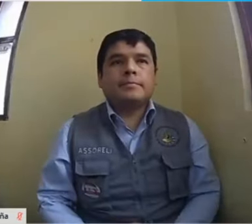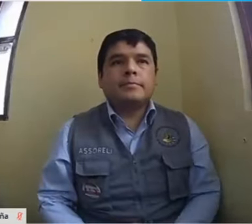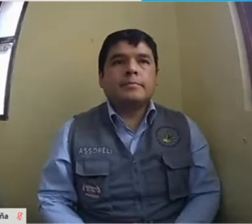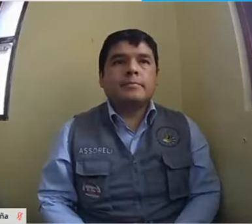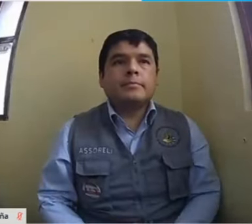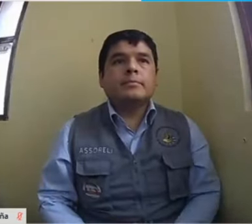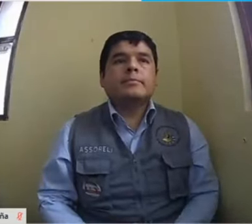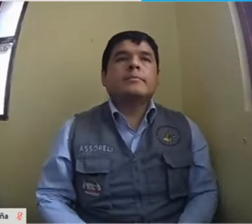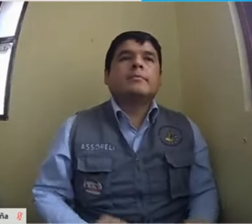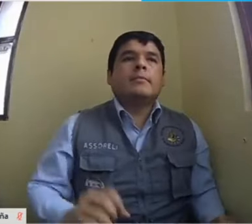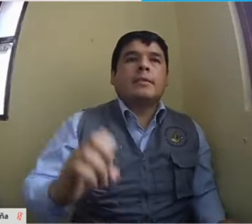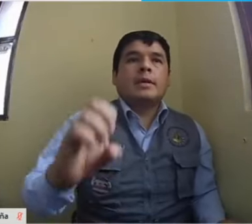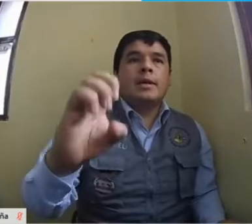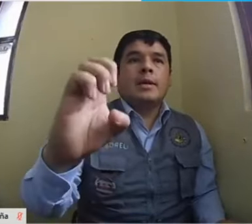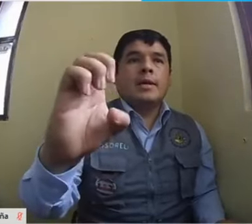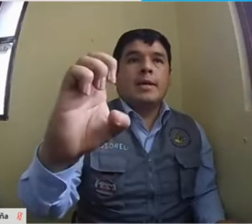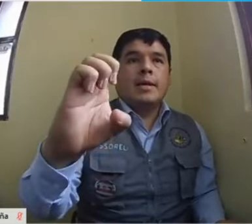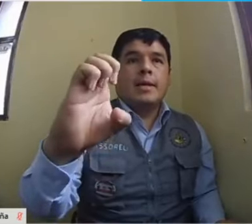una persona, él.